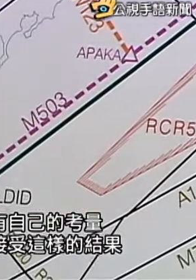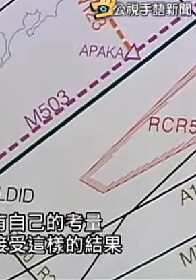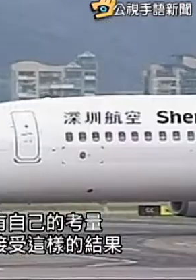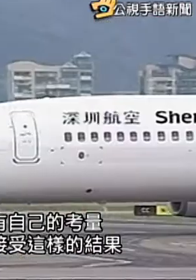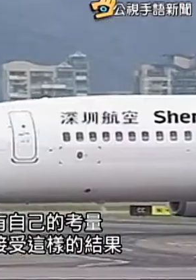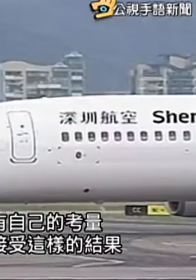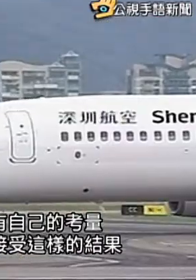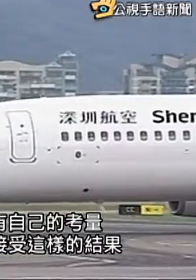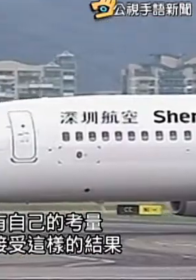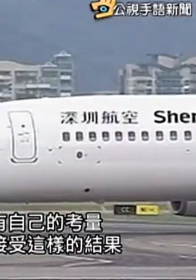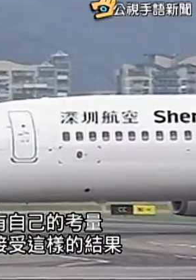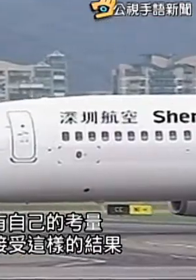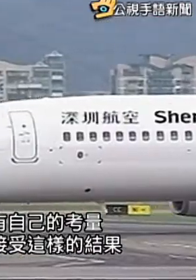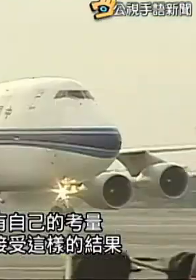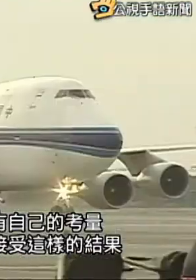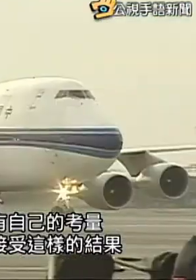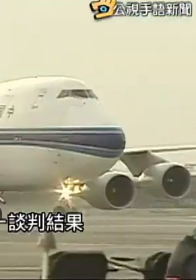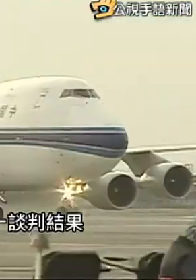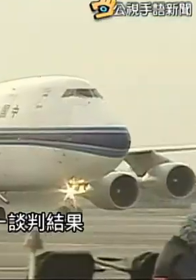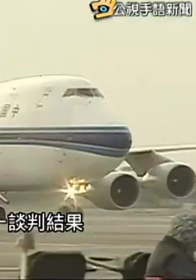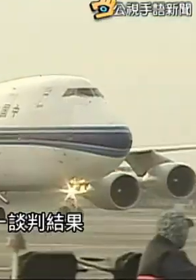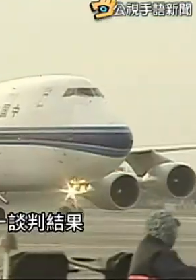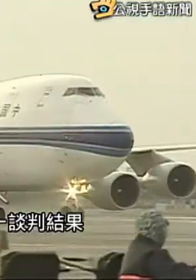接受这样的结果。对于此一谈判结果，总统